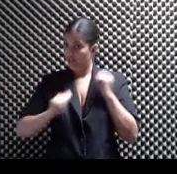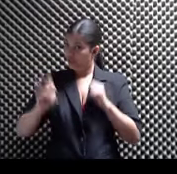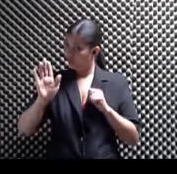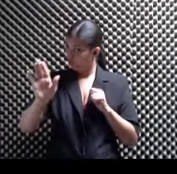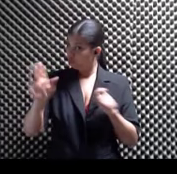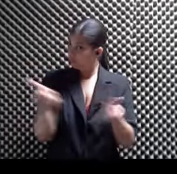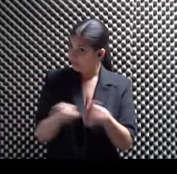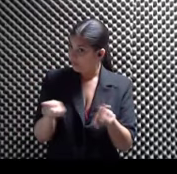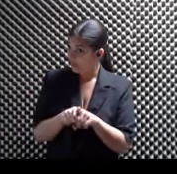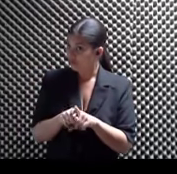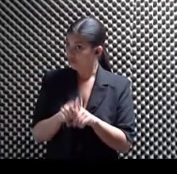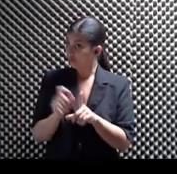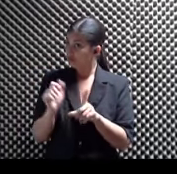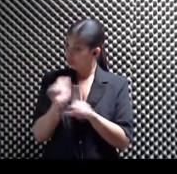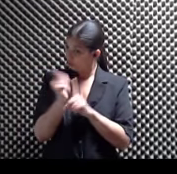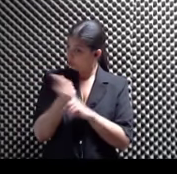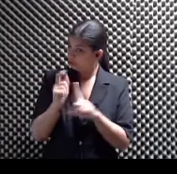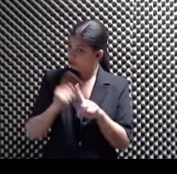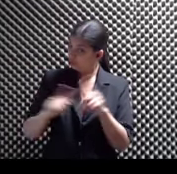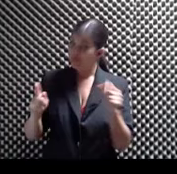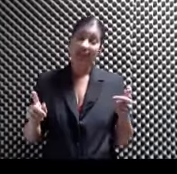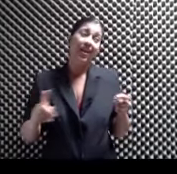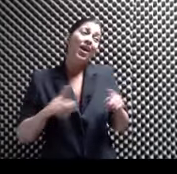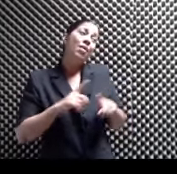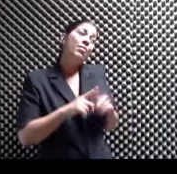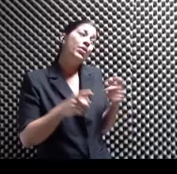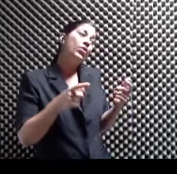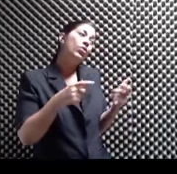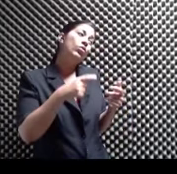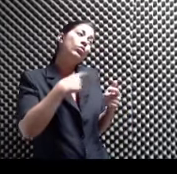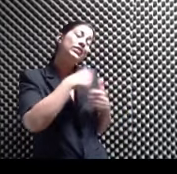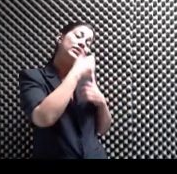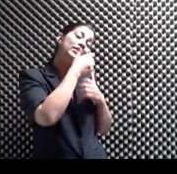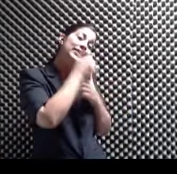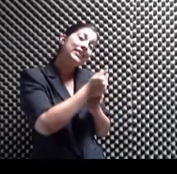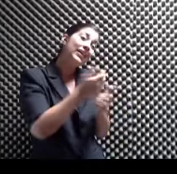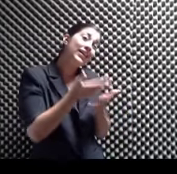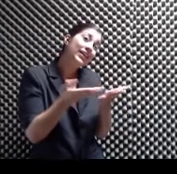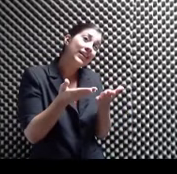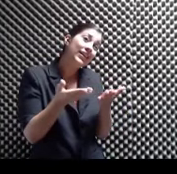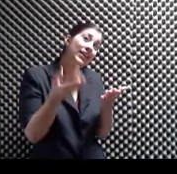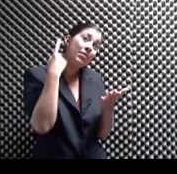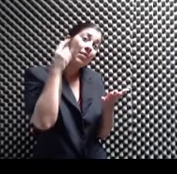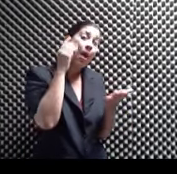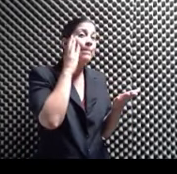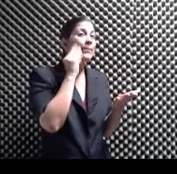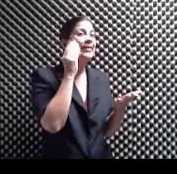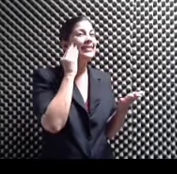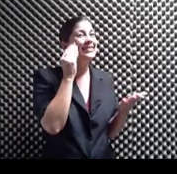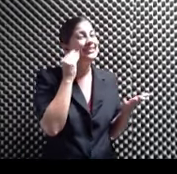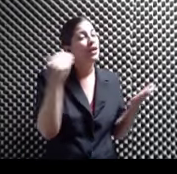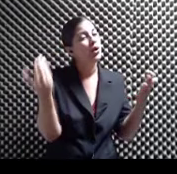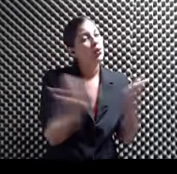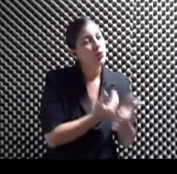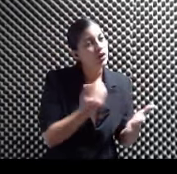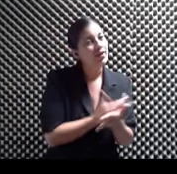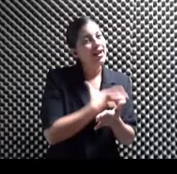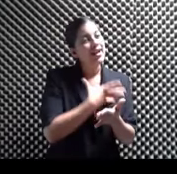también, que tiene ese tipo de atmósfera. Entonces. Pero nos interesa, yo pienso, un poco tener la experiencia, ¿verdad? Y llevar la